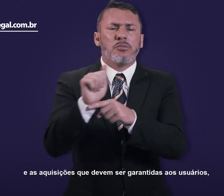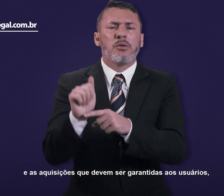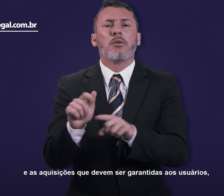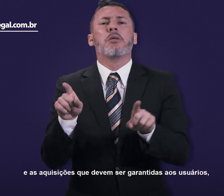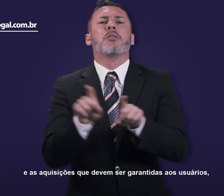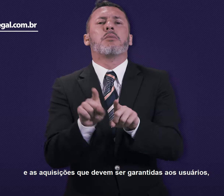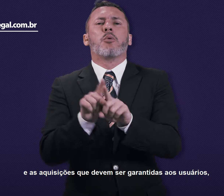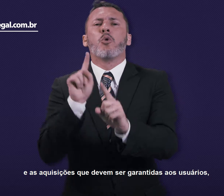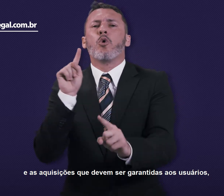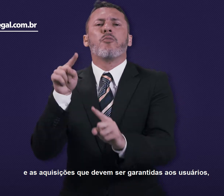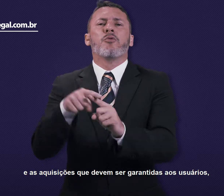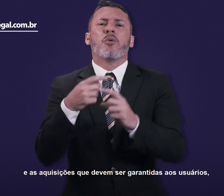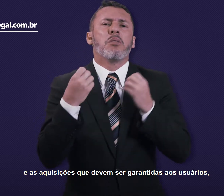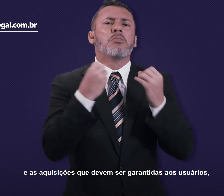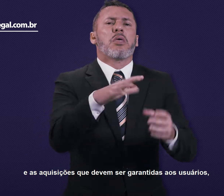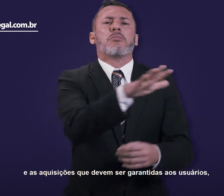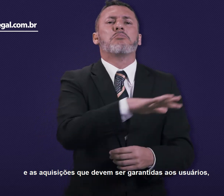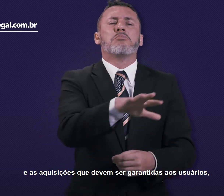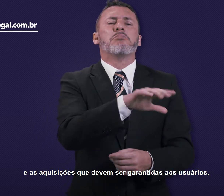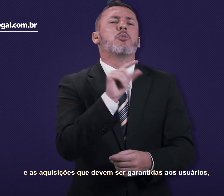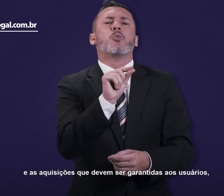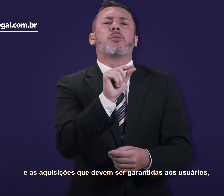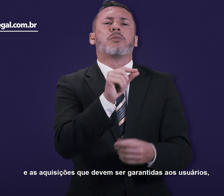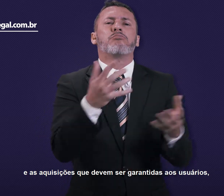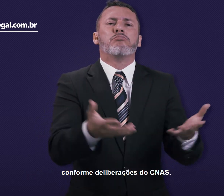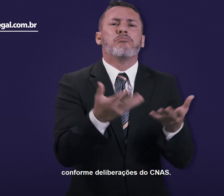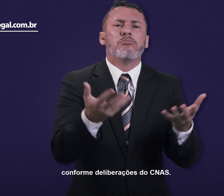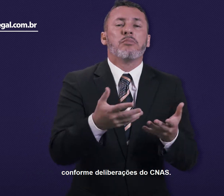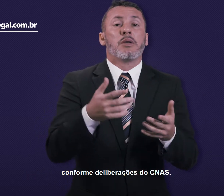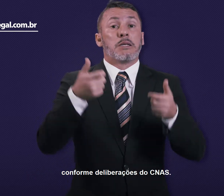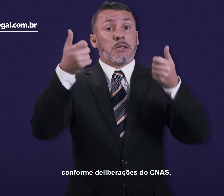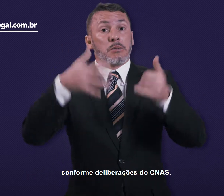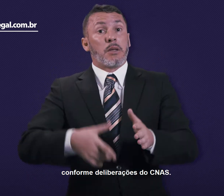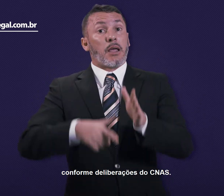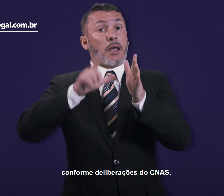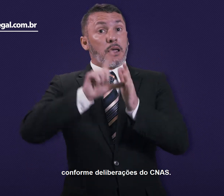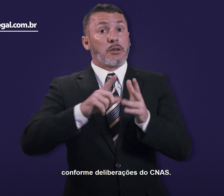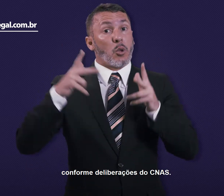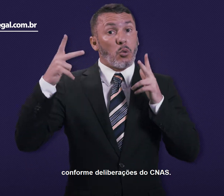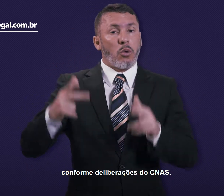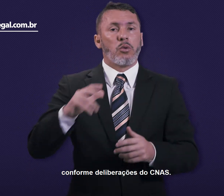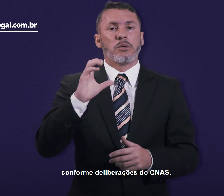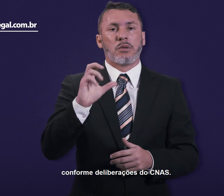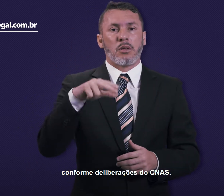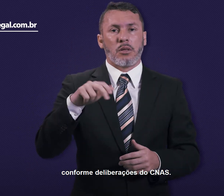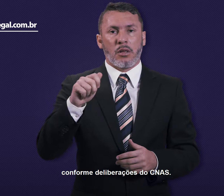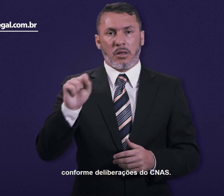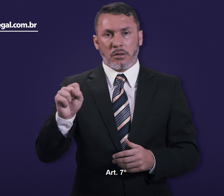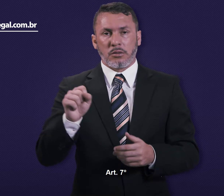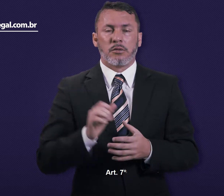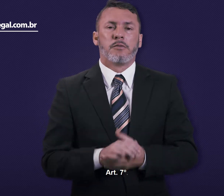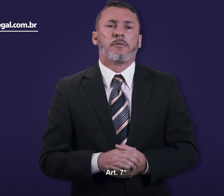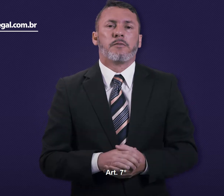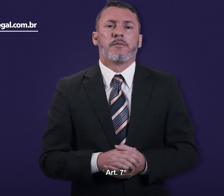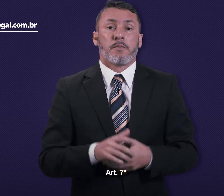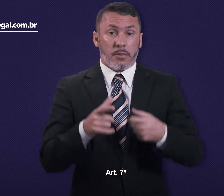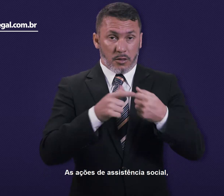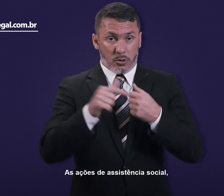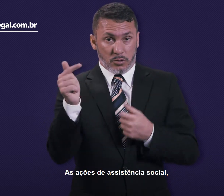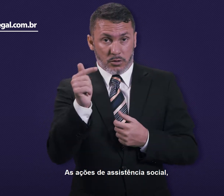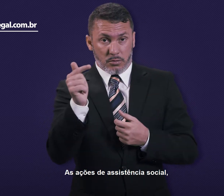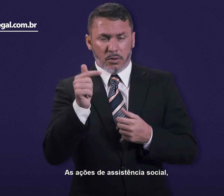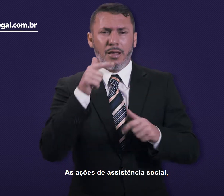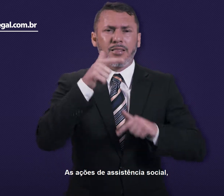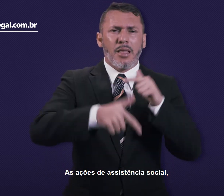as aquisições que devem ser garantidas aos usuários conforme deliberações do CNAS. Artigo